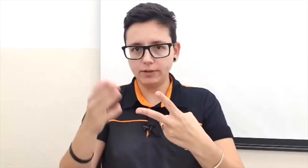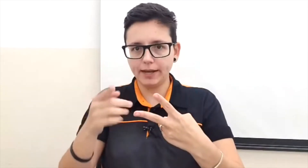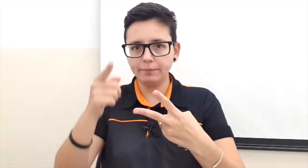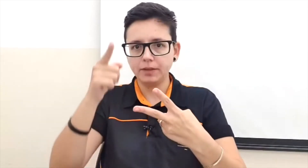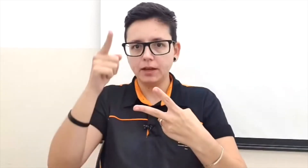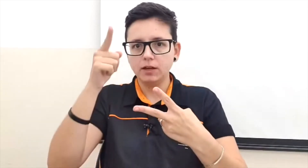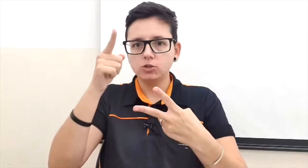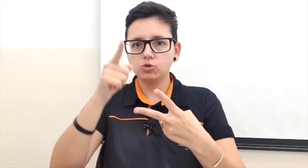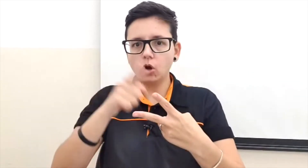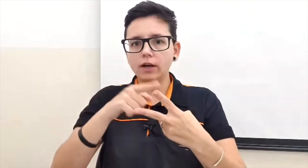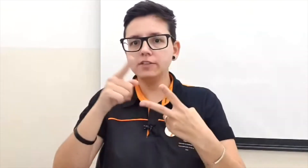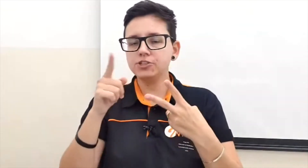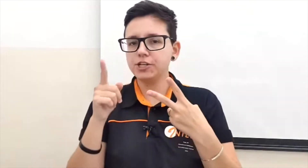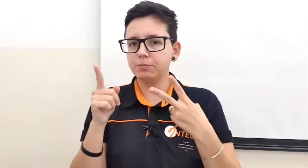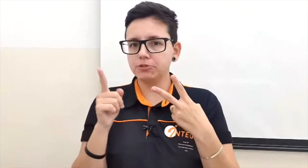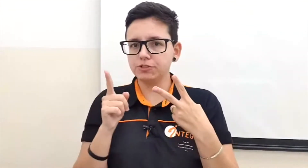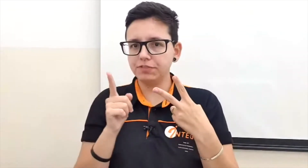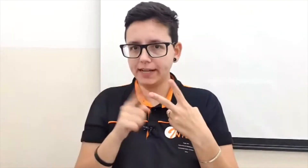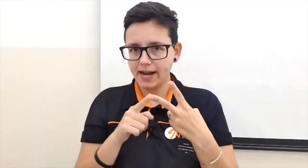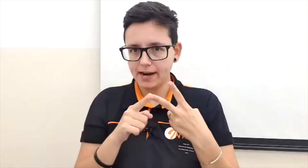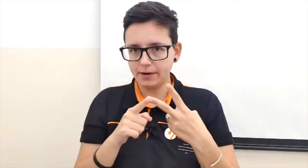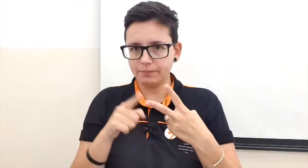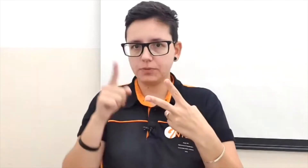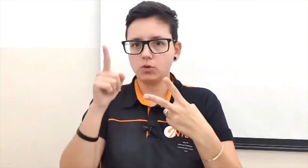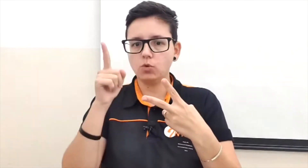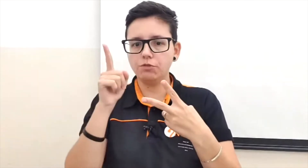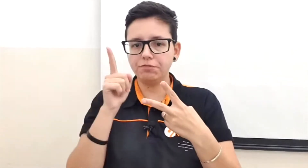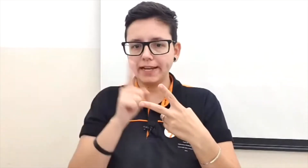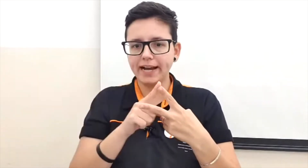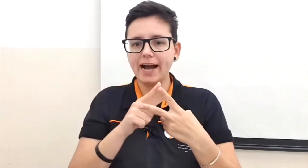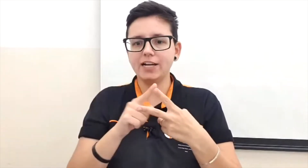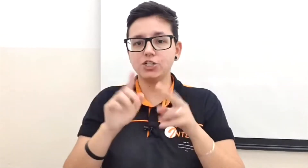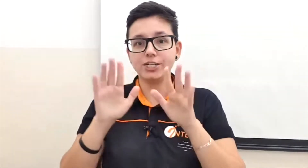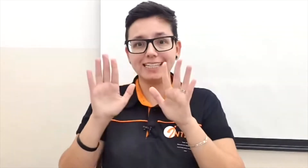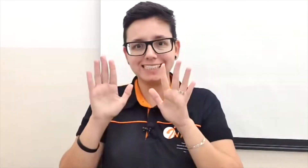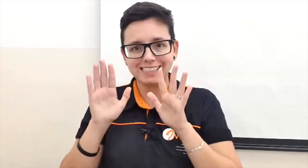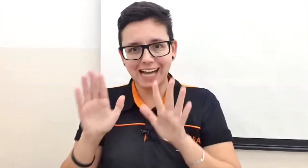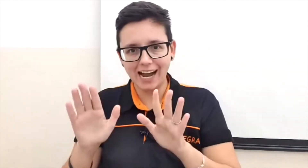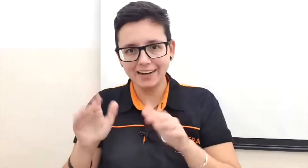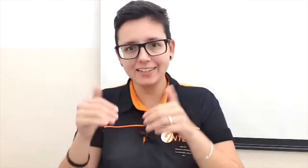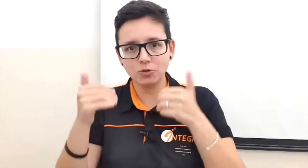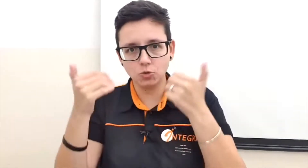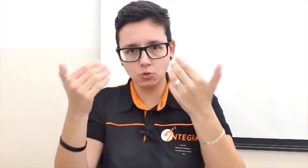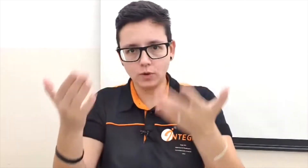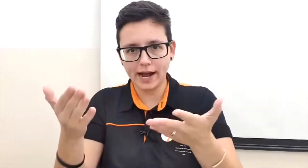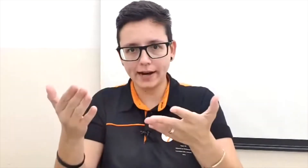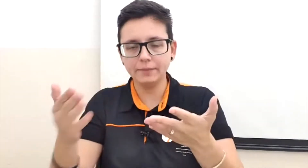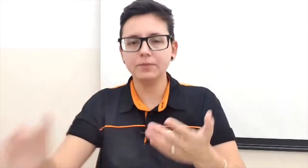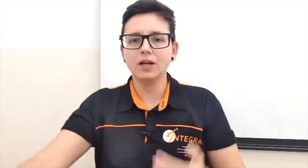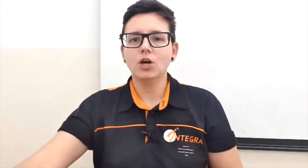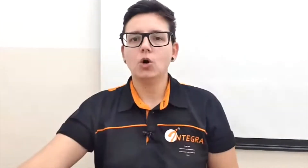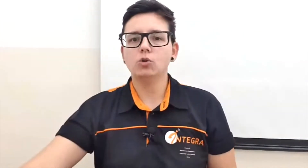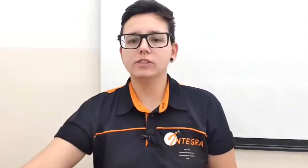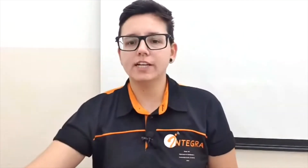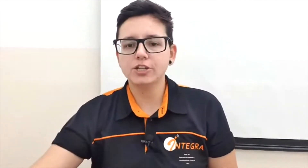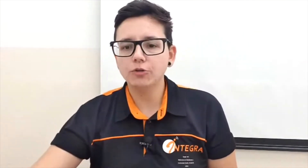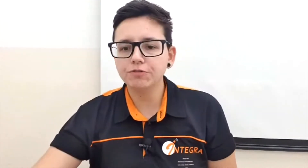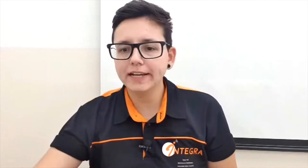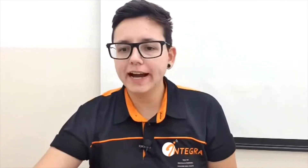né? 2 tipos de ficar. O ficar de estar em algum lugar, ou seja, o